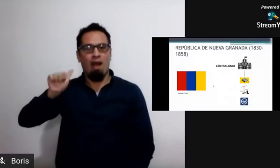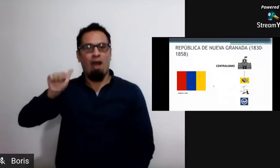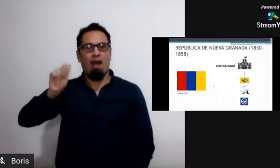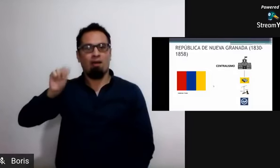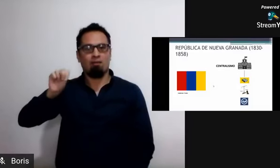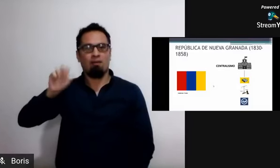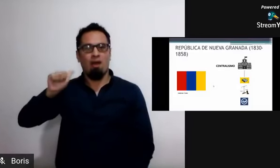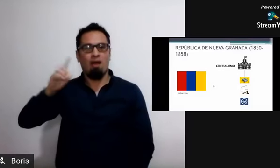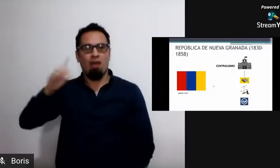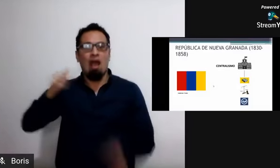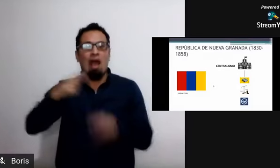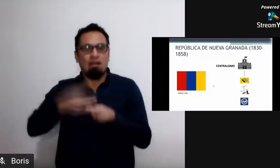la Nueva Granada.